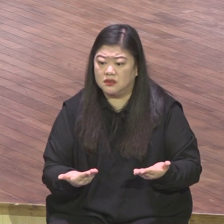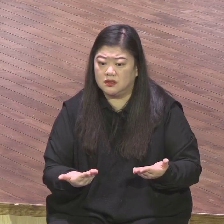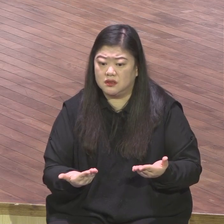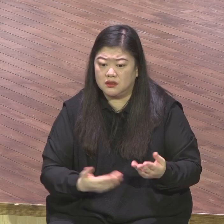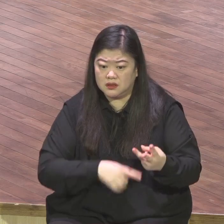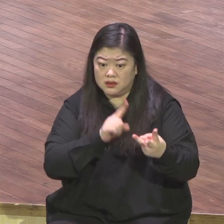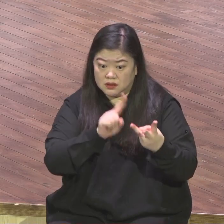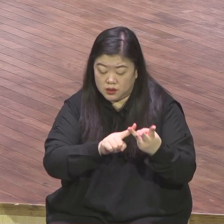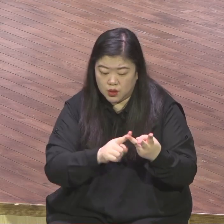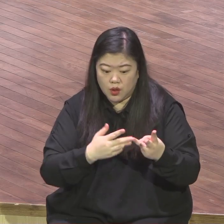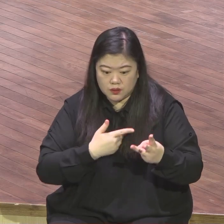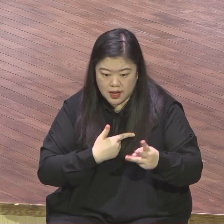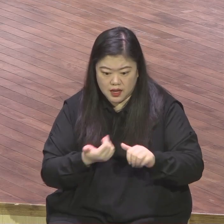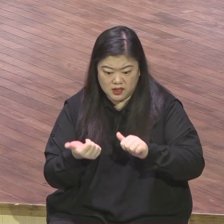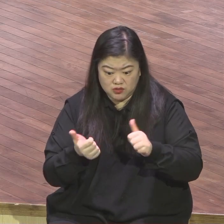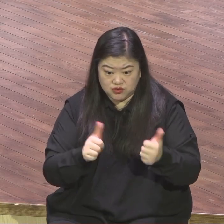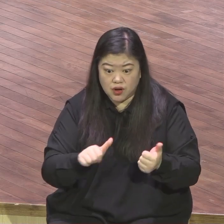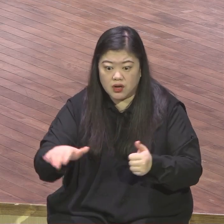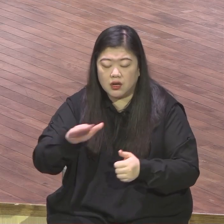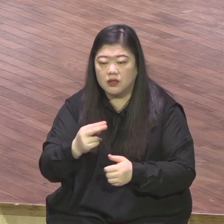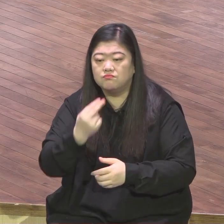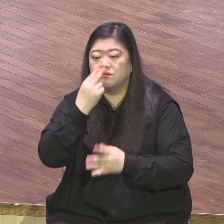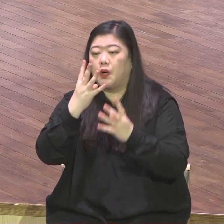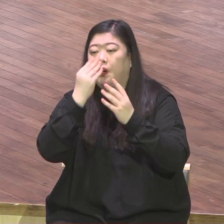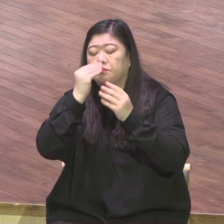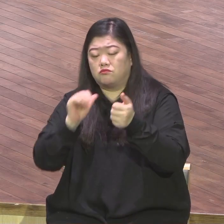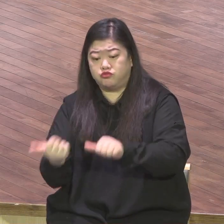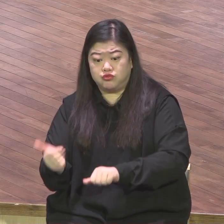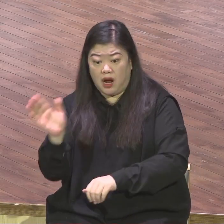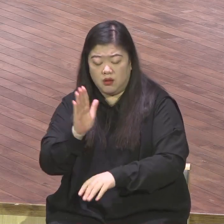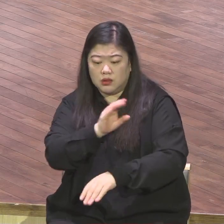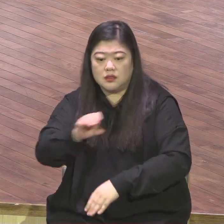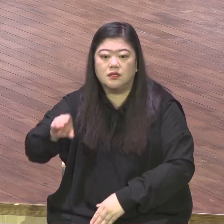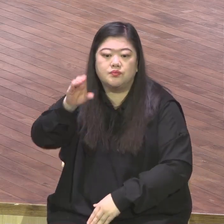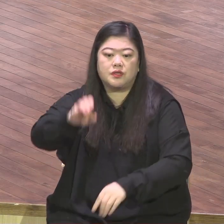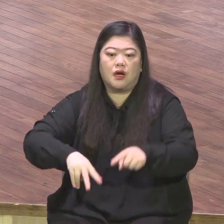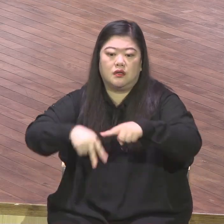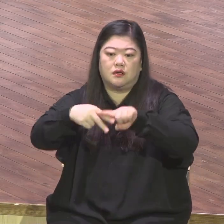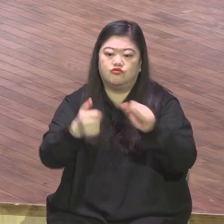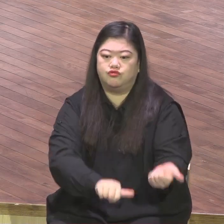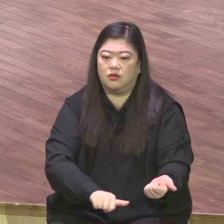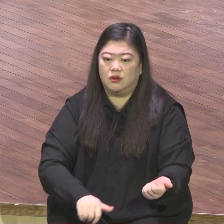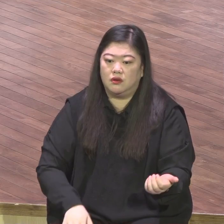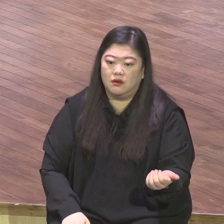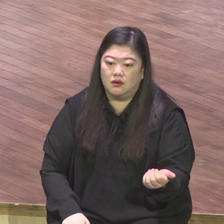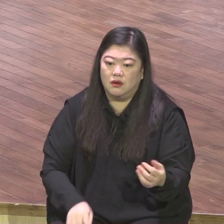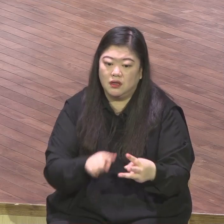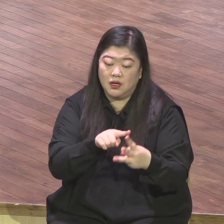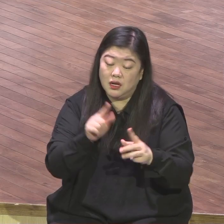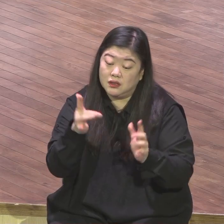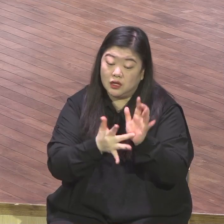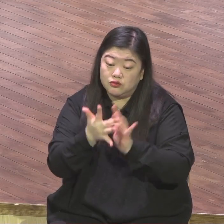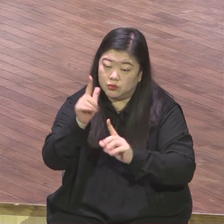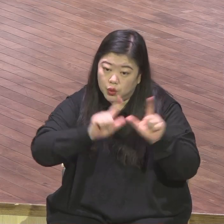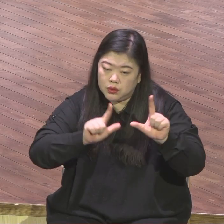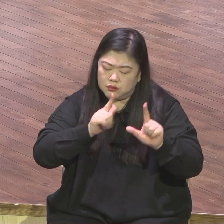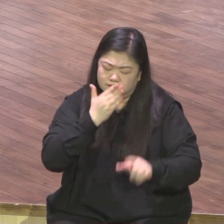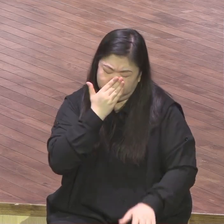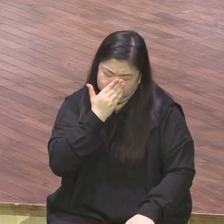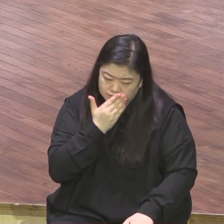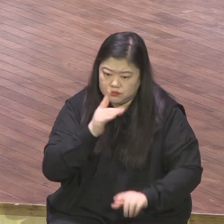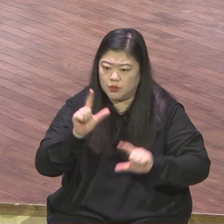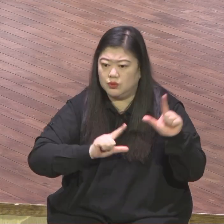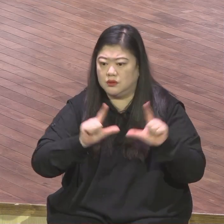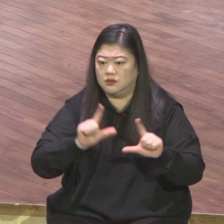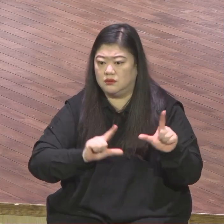자기를 낮추신 분이 누구냐? 예수 그리스도입니다. 예수 그리스도께서 이렇게 낮아지신 궁극적인 목적이 뭐예요?